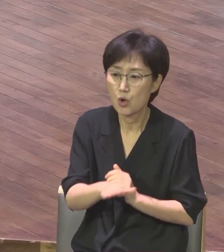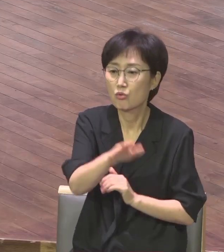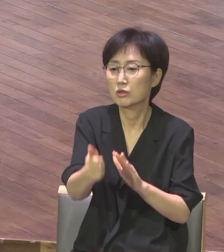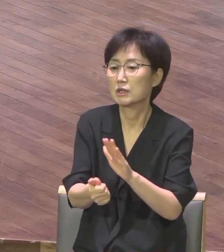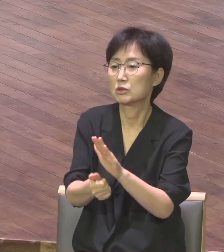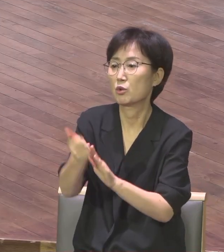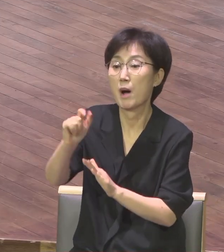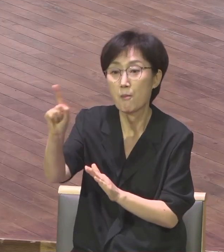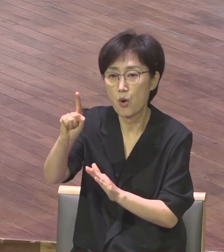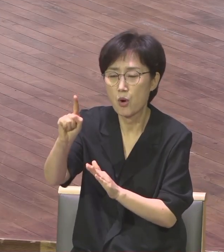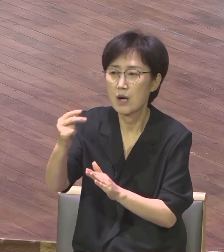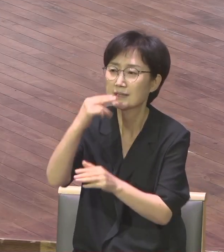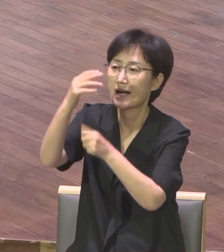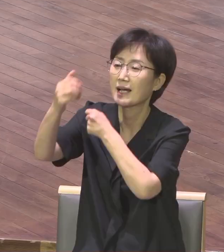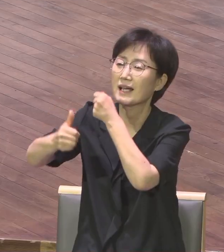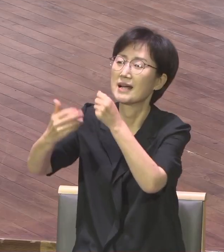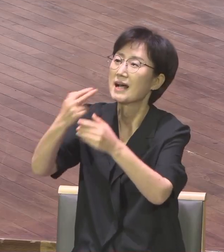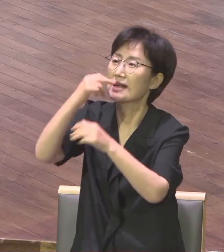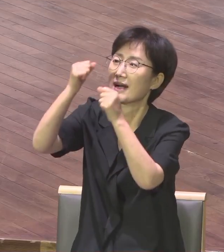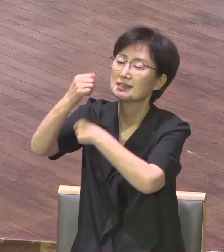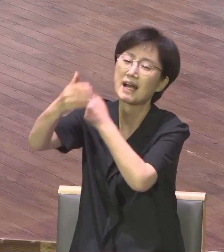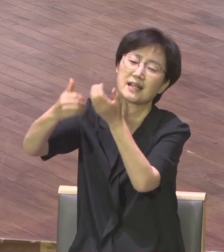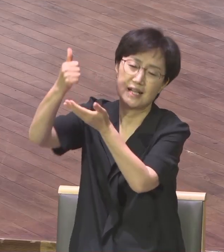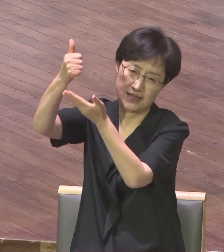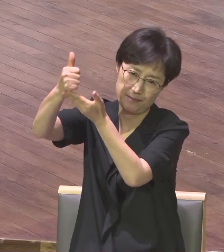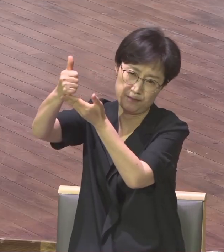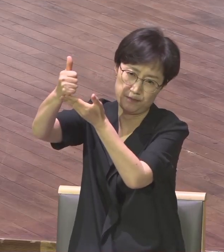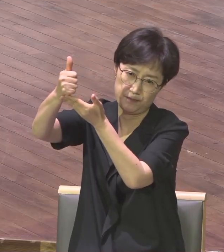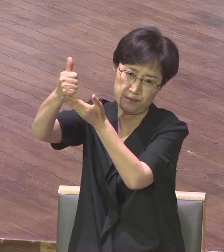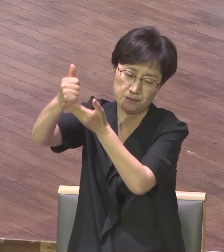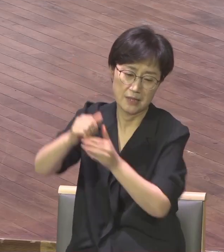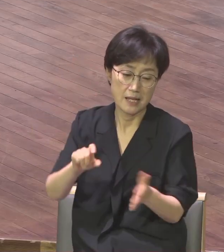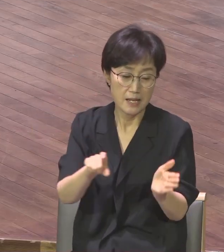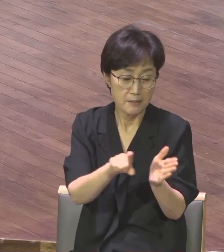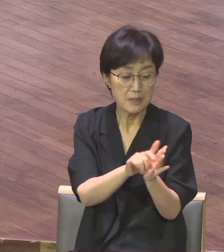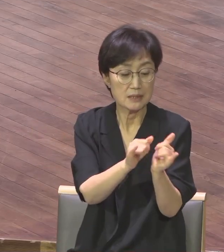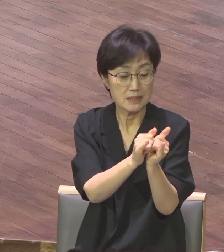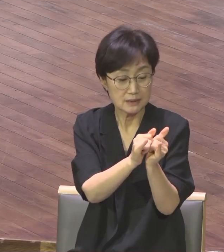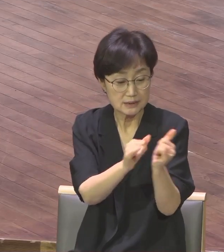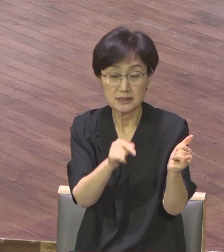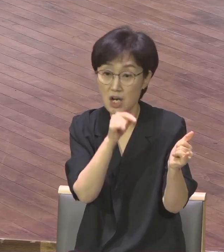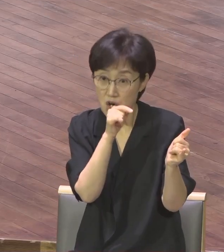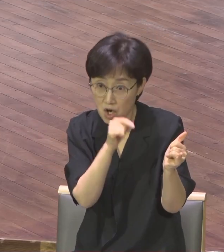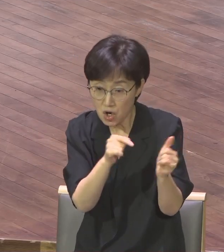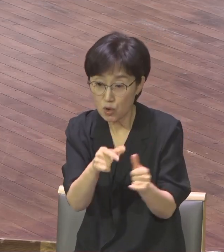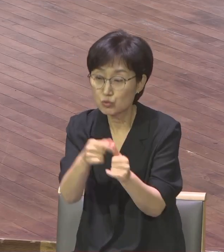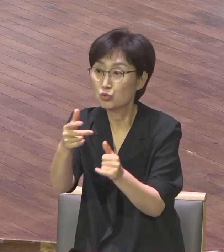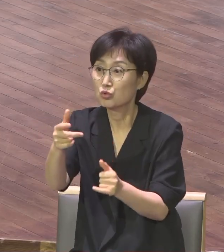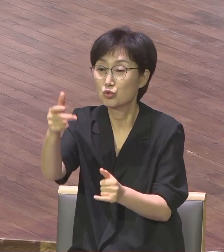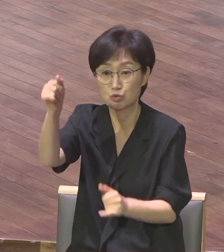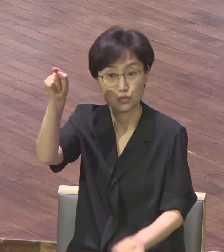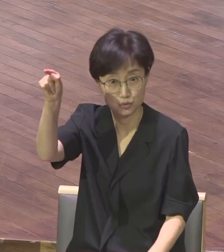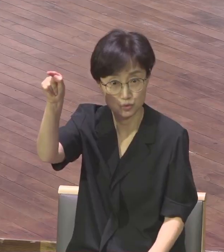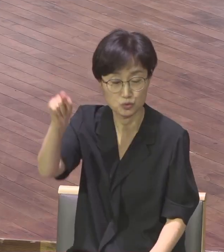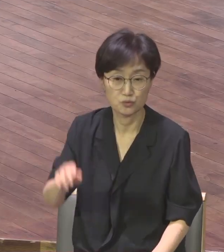소망을 살아계신 하나님께 둠이니 곧 모든 사람 특히 믿는 자들의